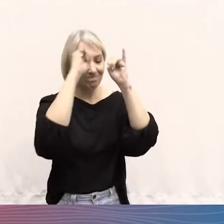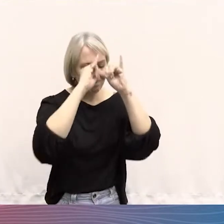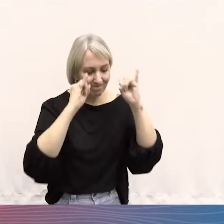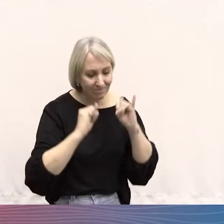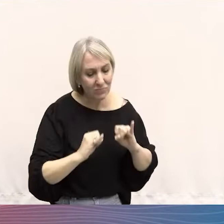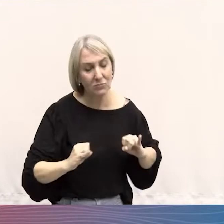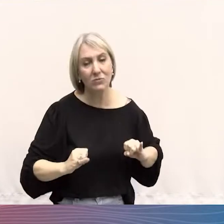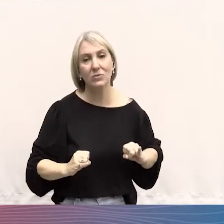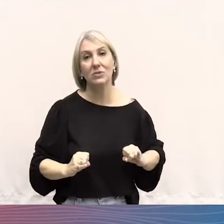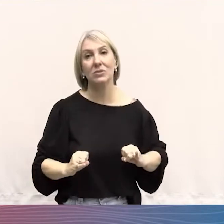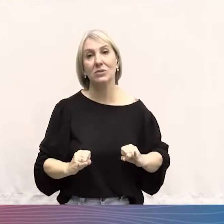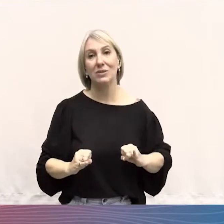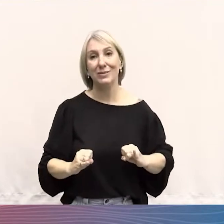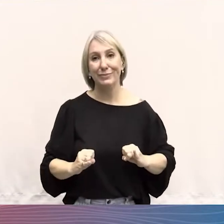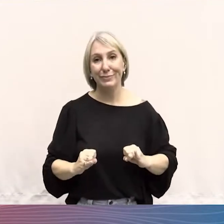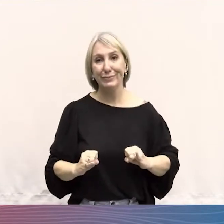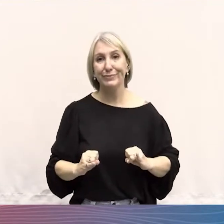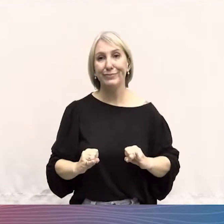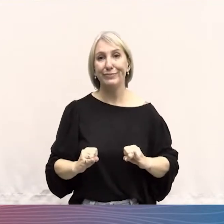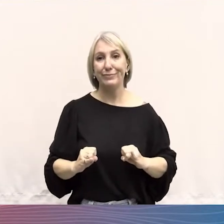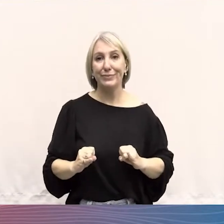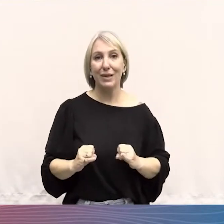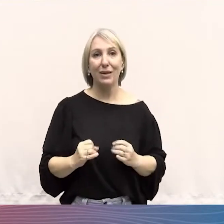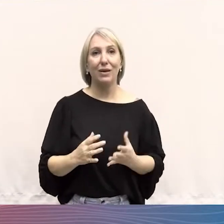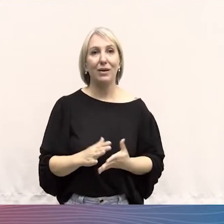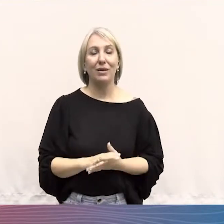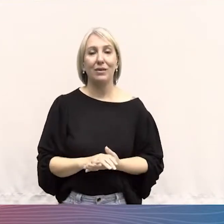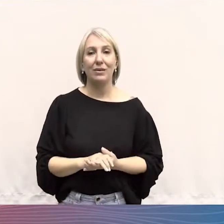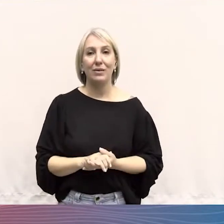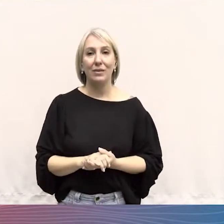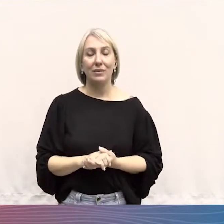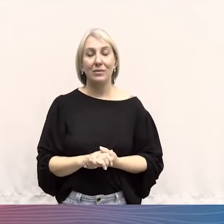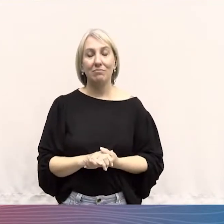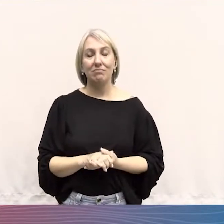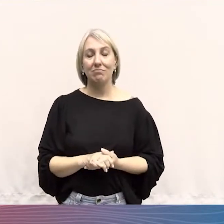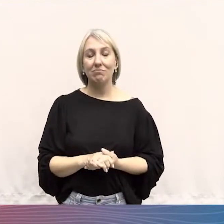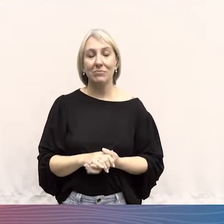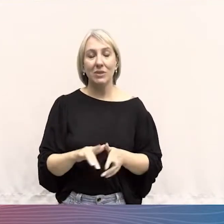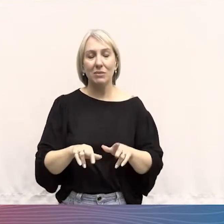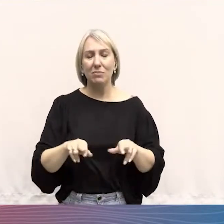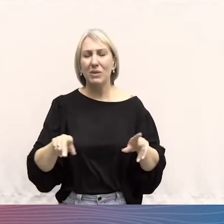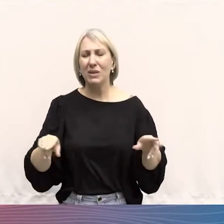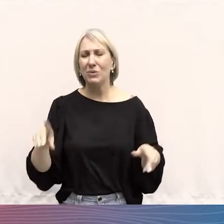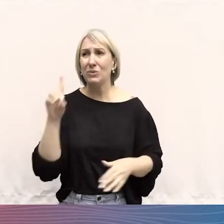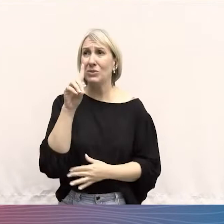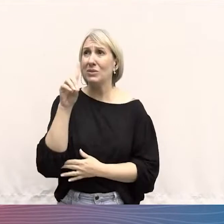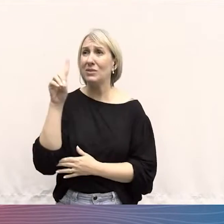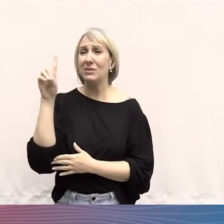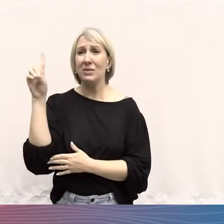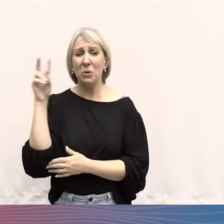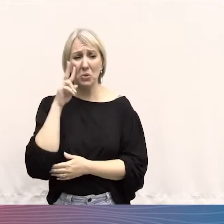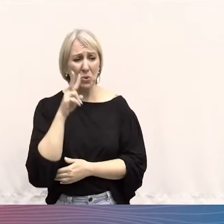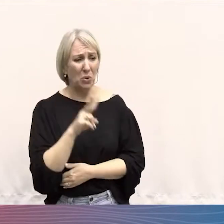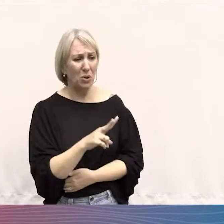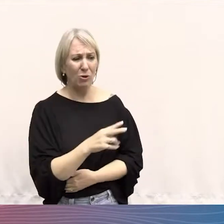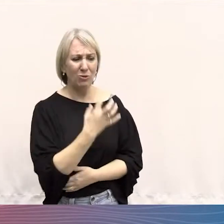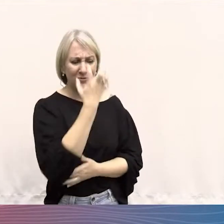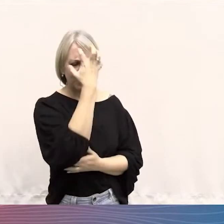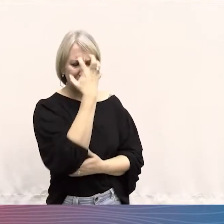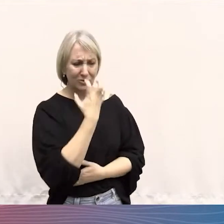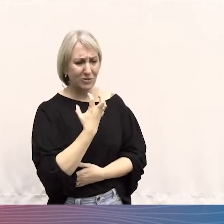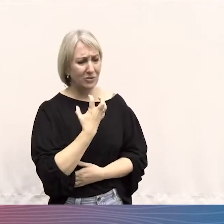né? Ídolos do alto, não sei o que e tal. Irmãos, isso desagradou a Deus muitíssimo.